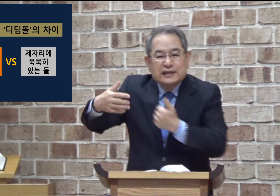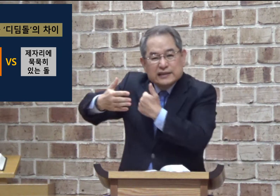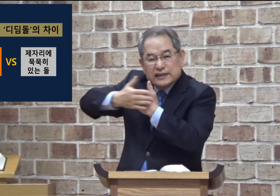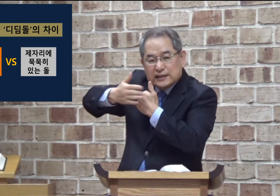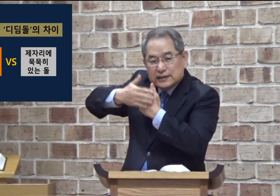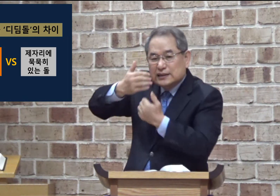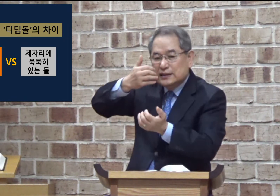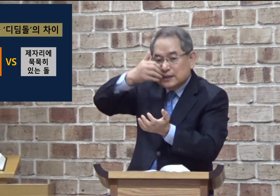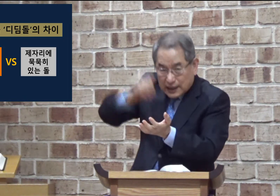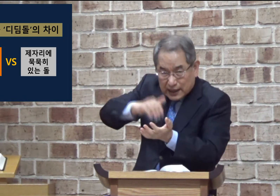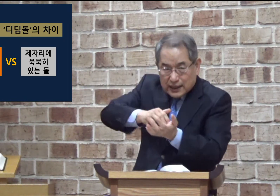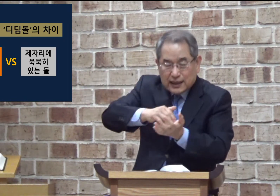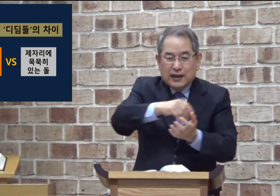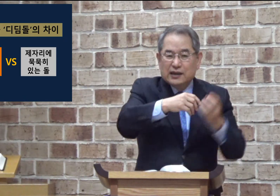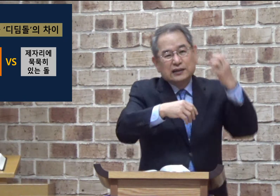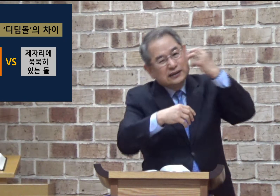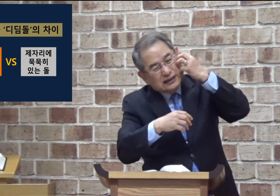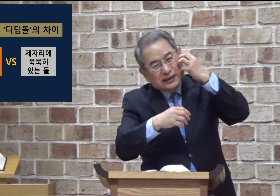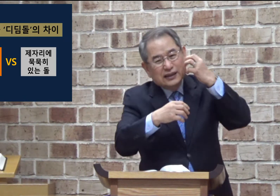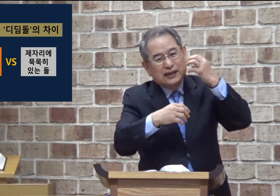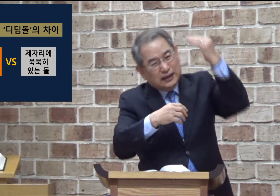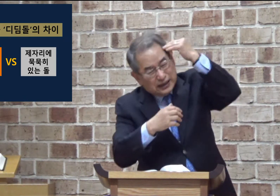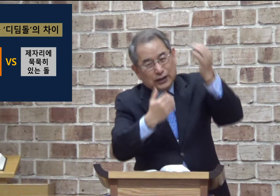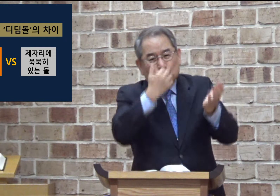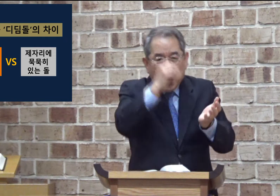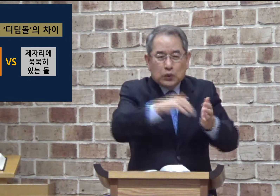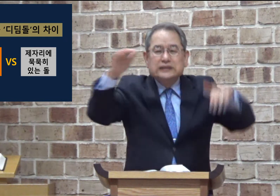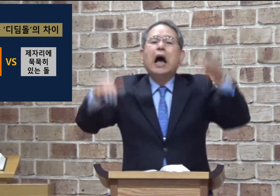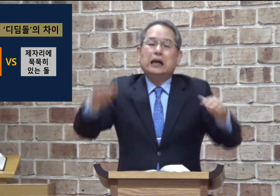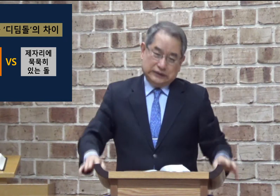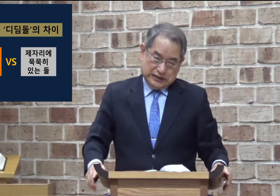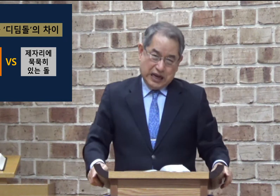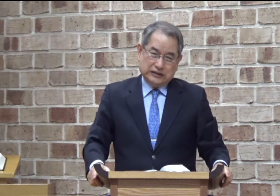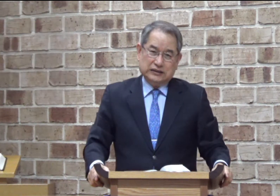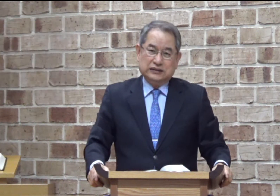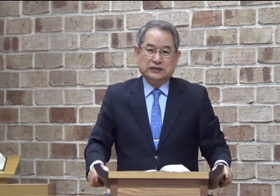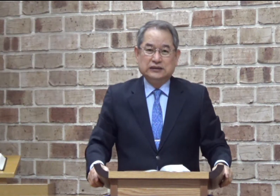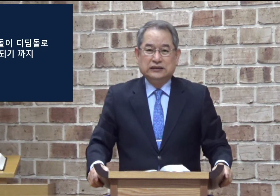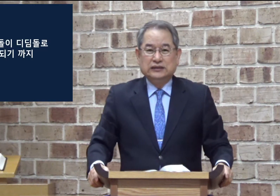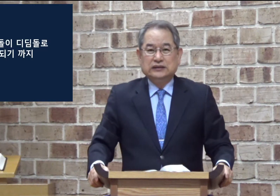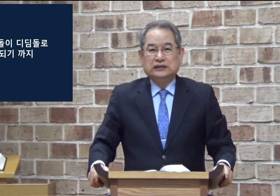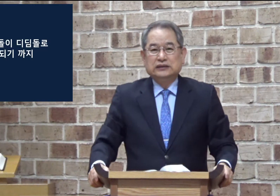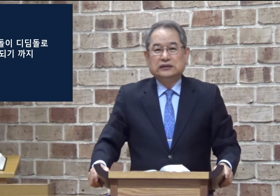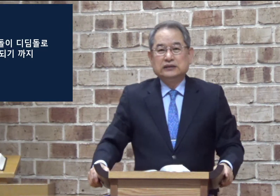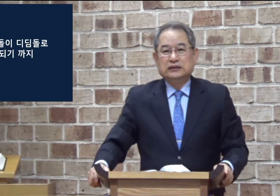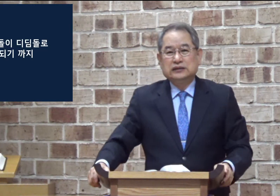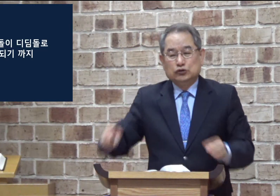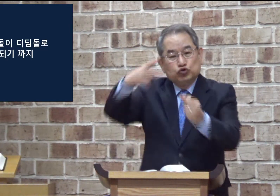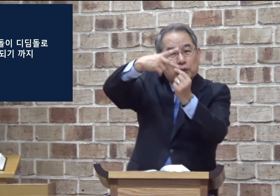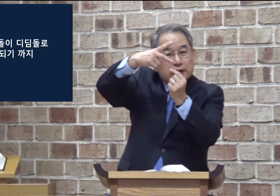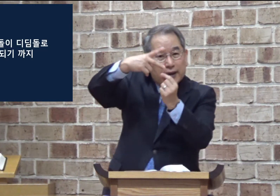디딤돌인가 걸림돌인가 이렇게 차이가 있습니다. 두 번째는 걸림돌이